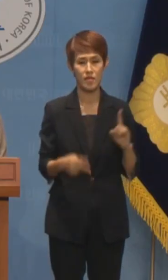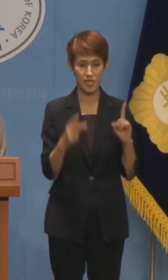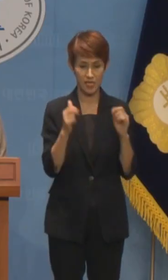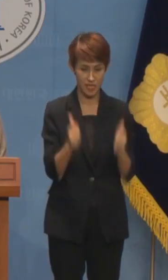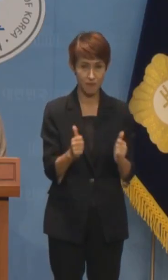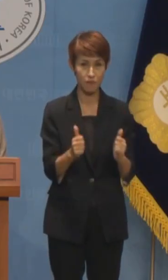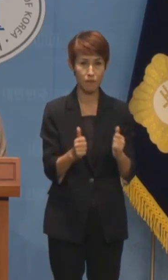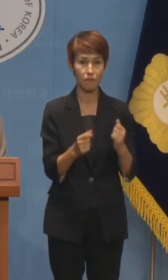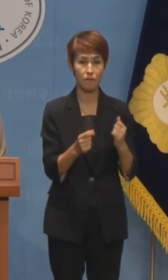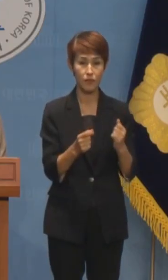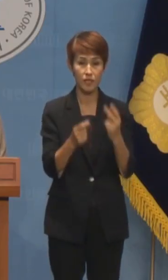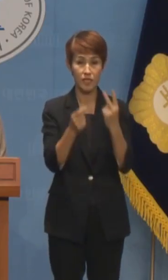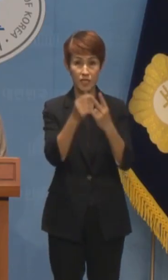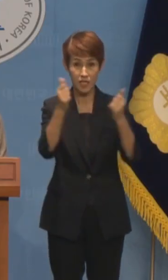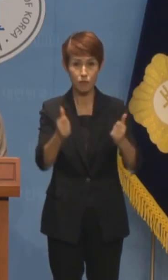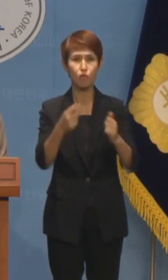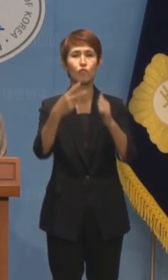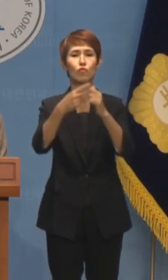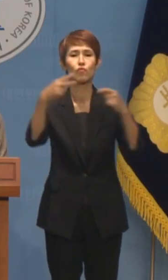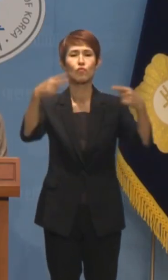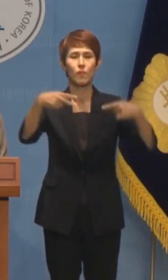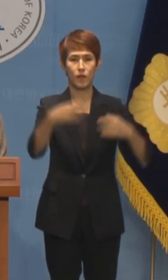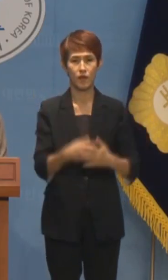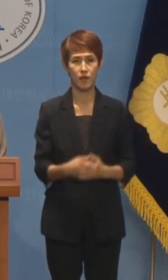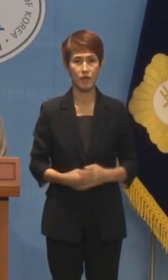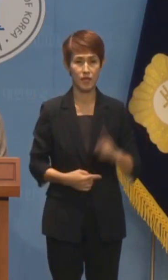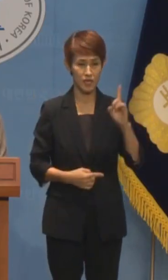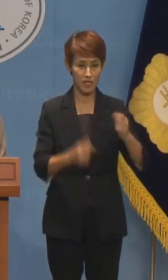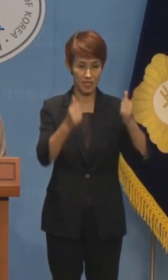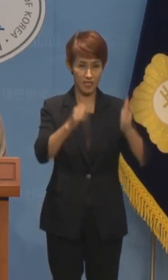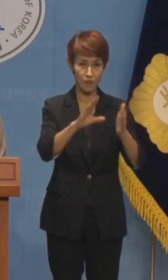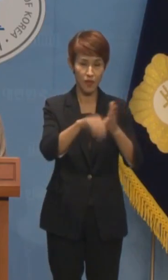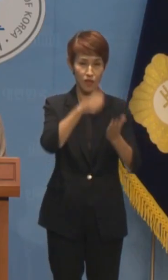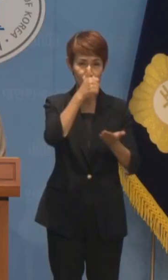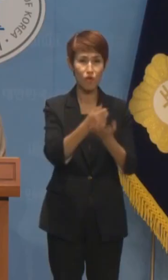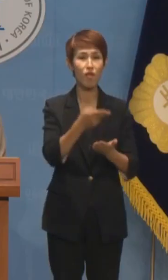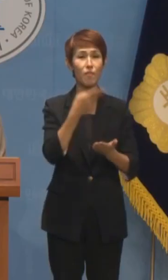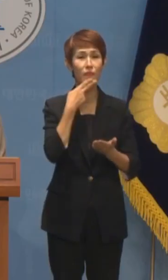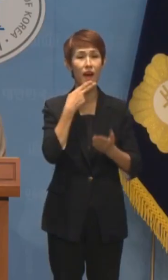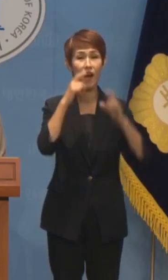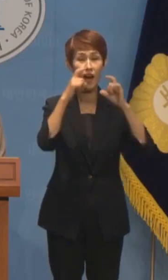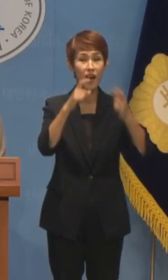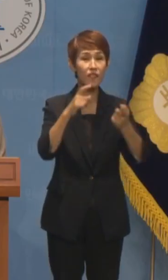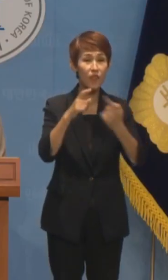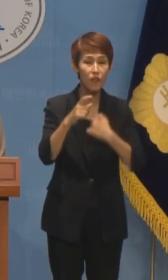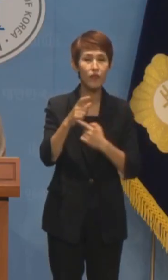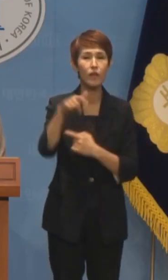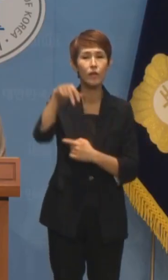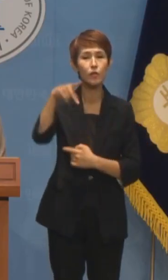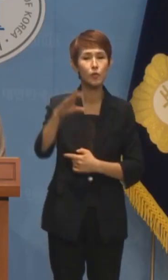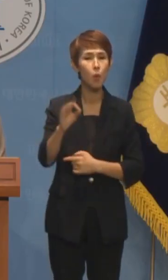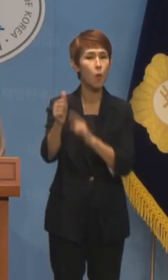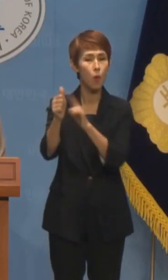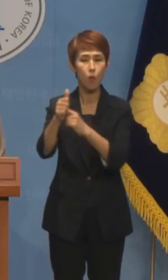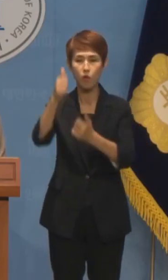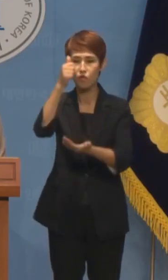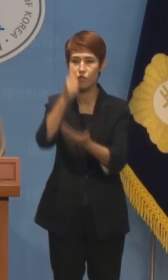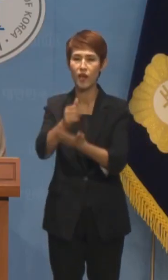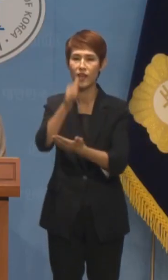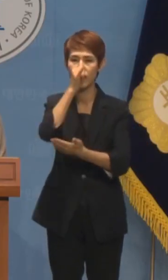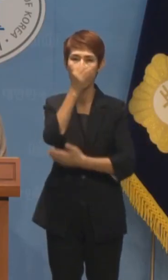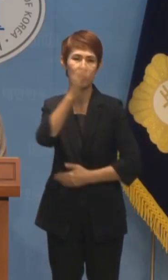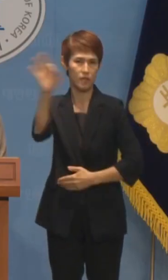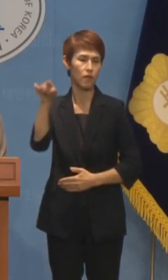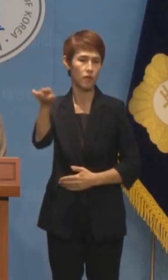가까이 늘었습니다. 게다가 1심에서 무죄였던 또 다른 전주 손아무개 씨의 유죄도